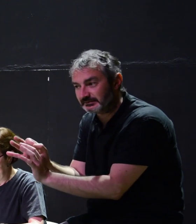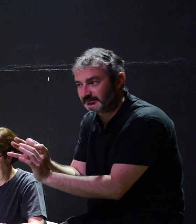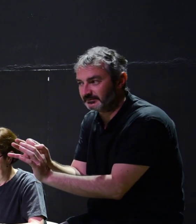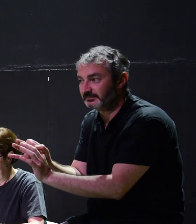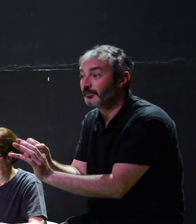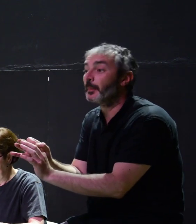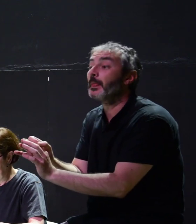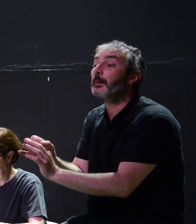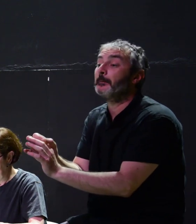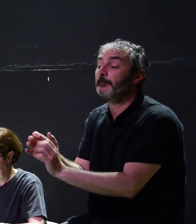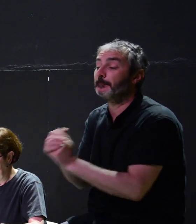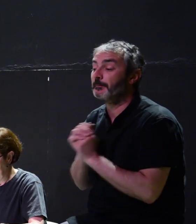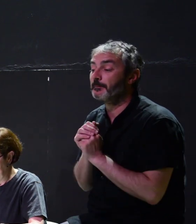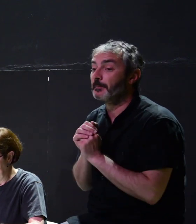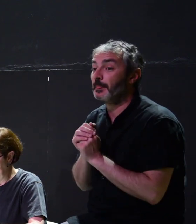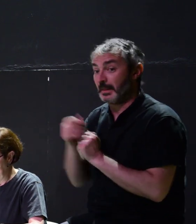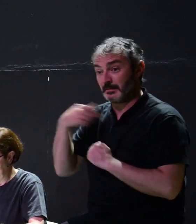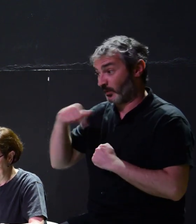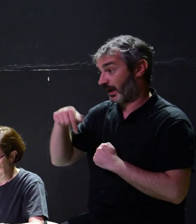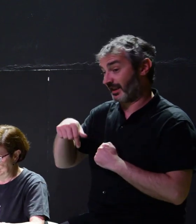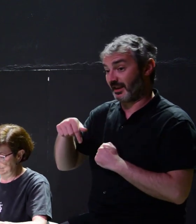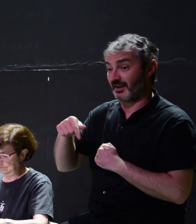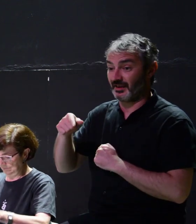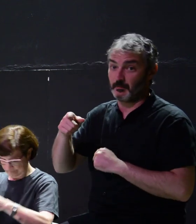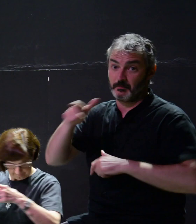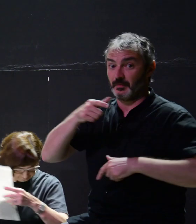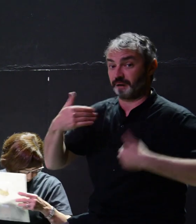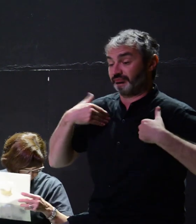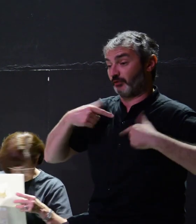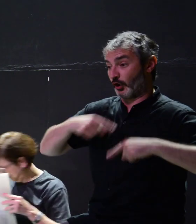La gent que promou aquestes activitats està molt interessada